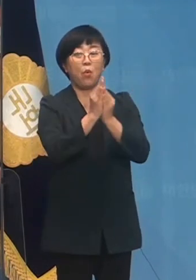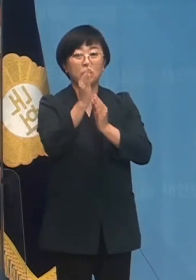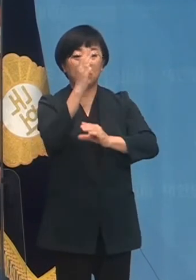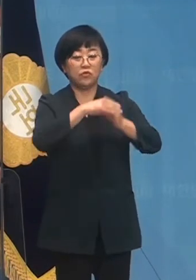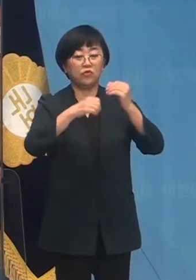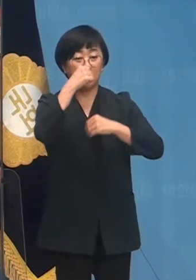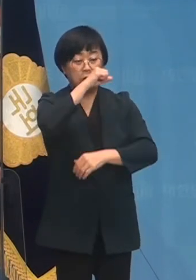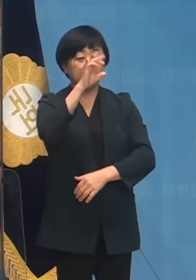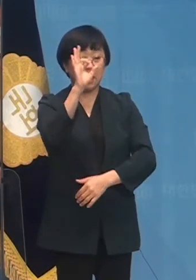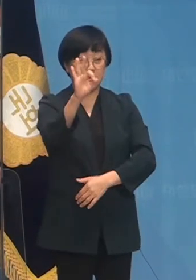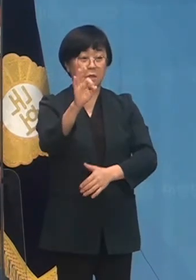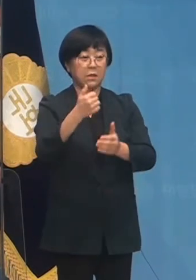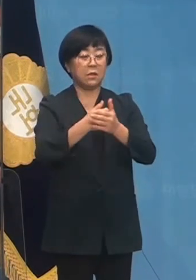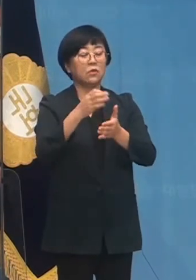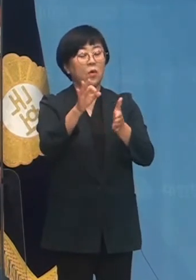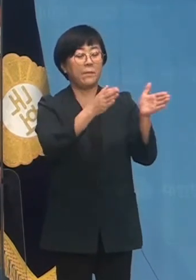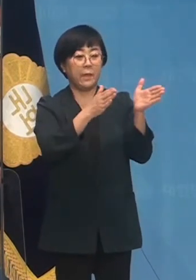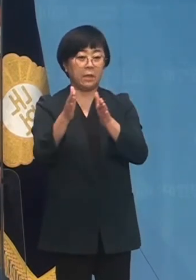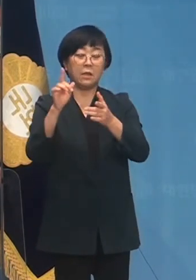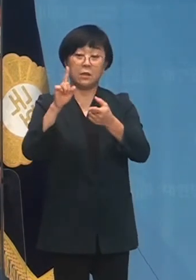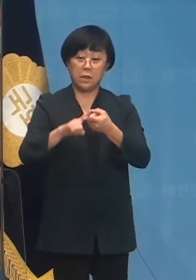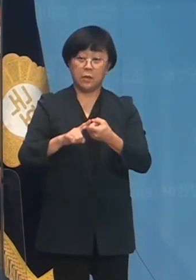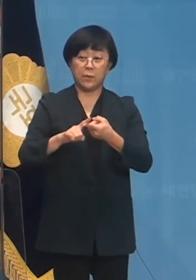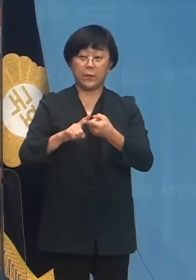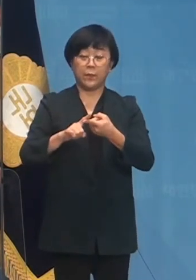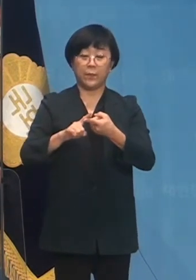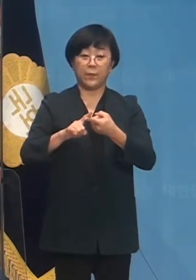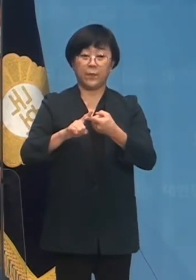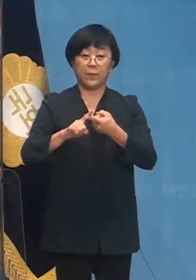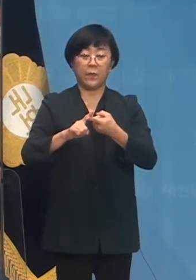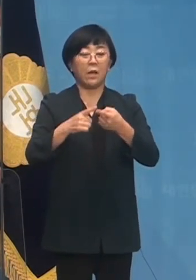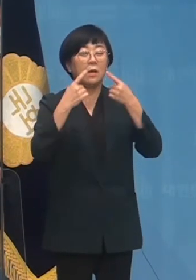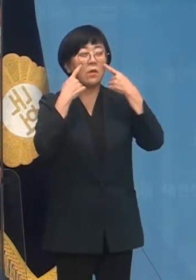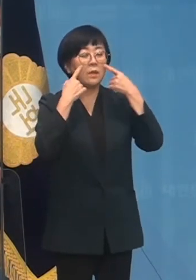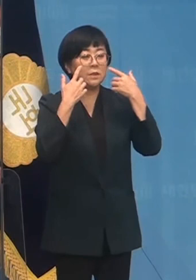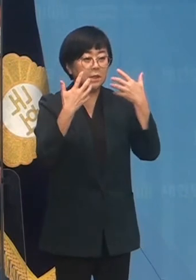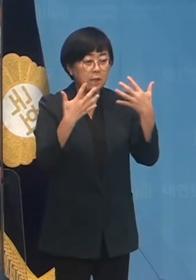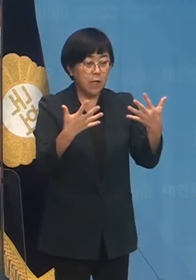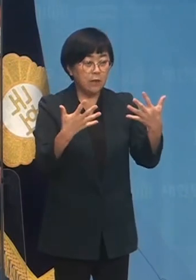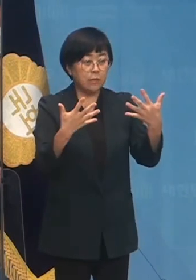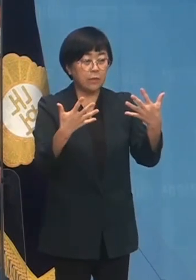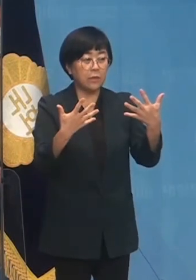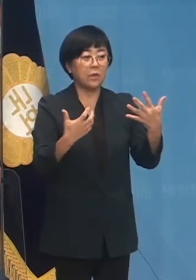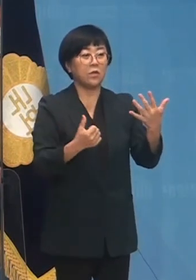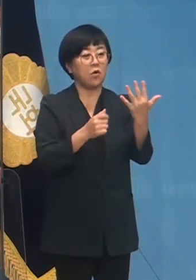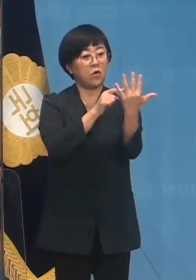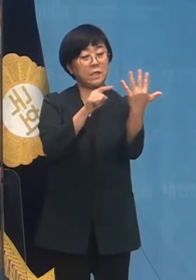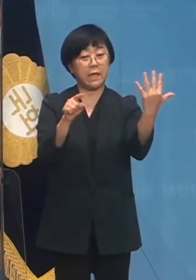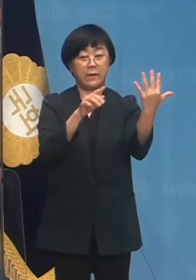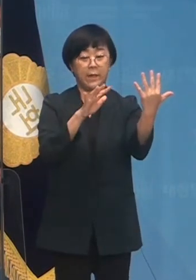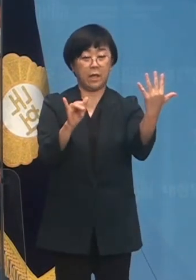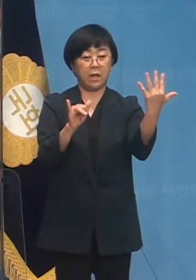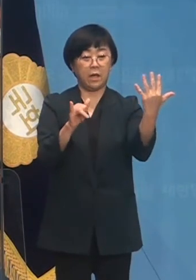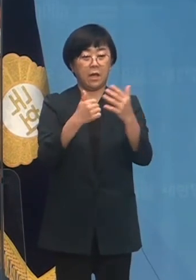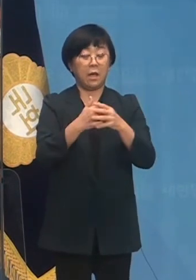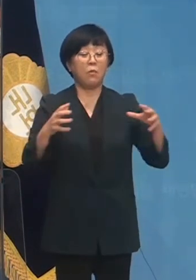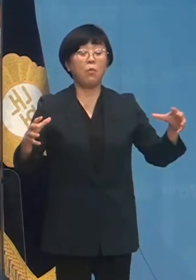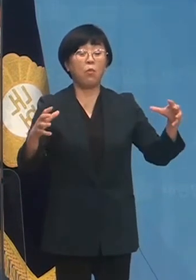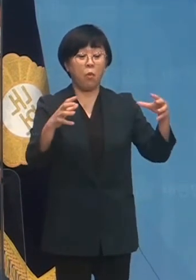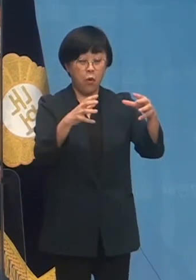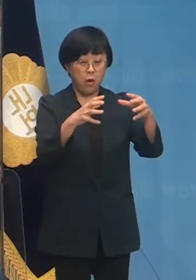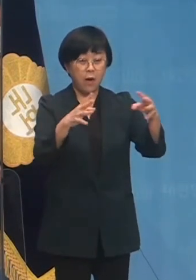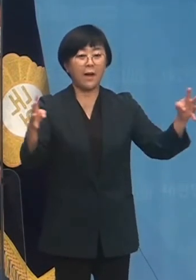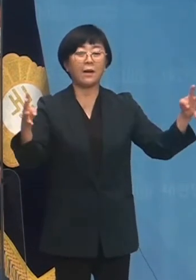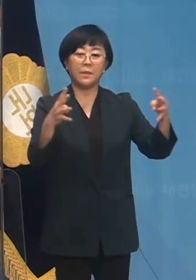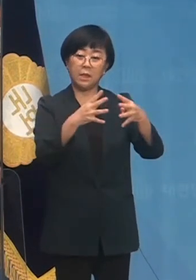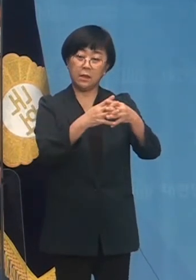추경을 재원을 마련하는 것은 이렇게 명확한 가자들의 회동과